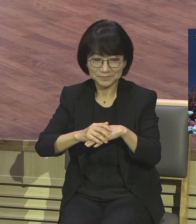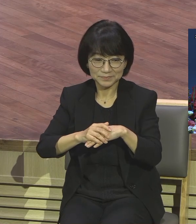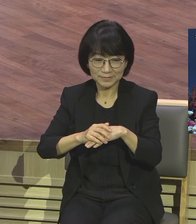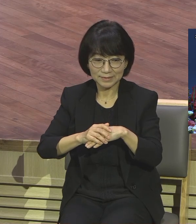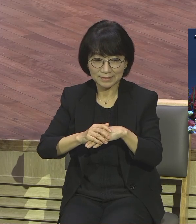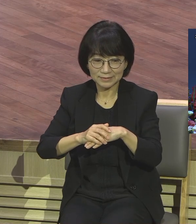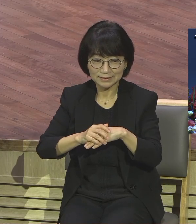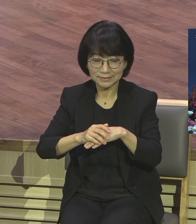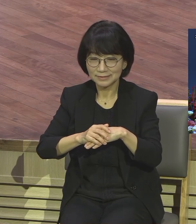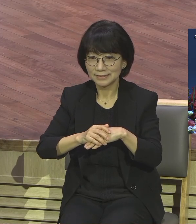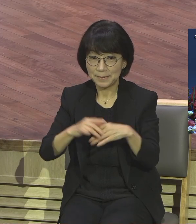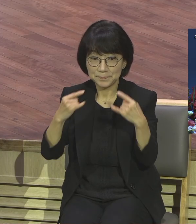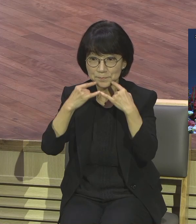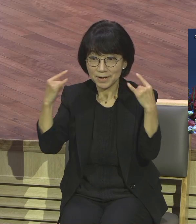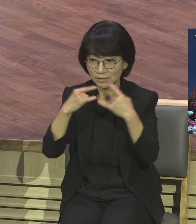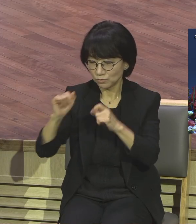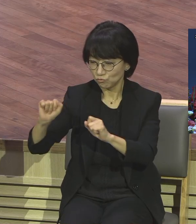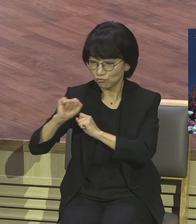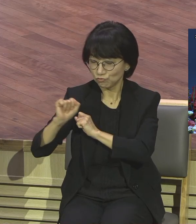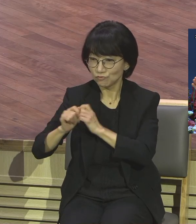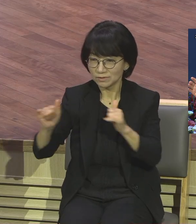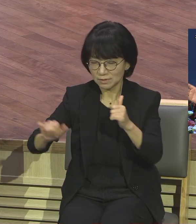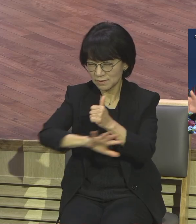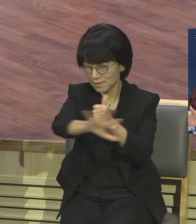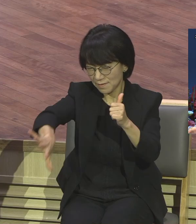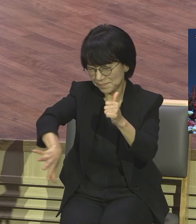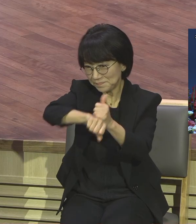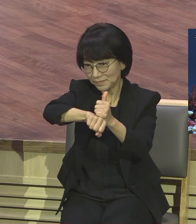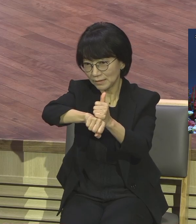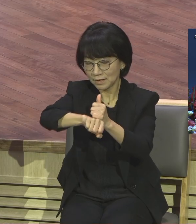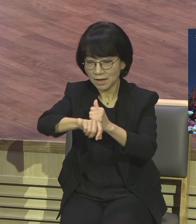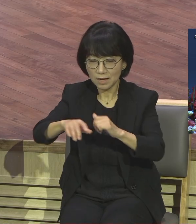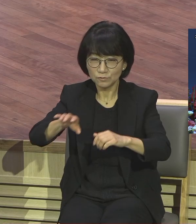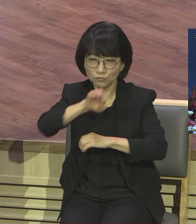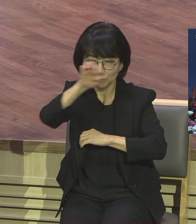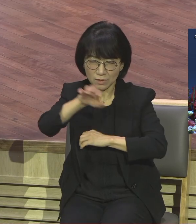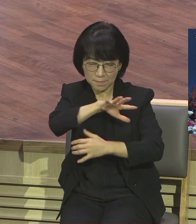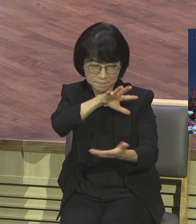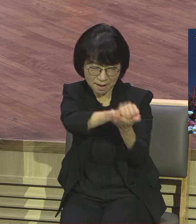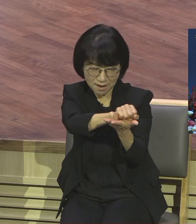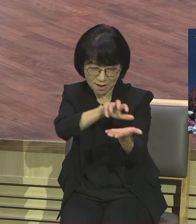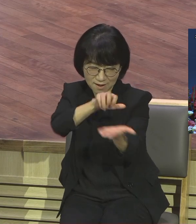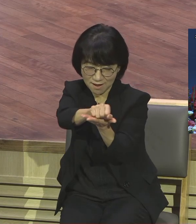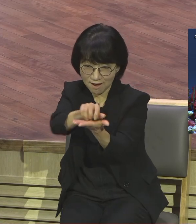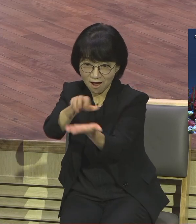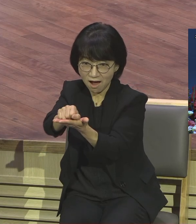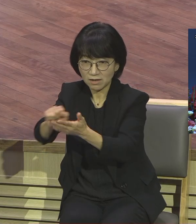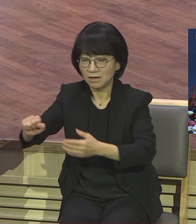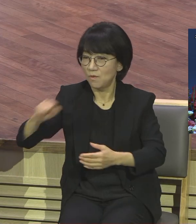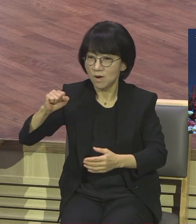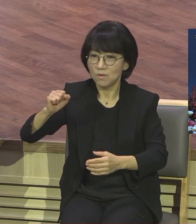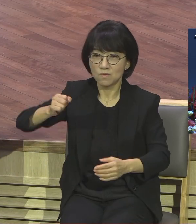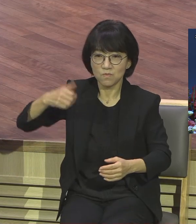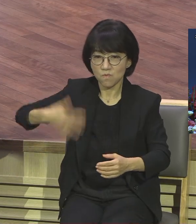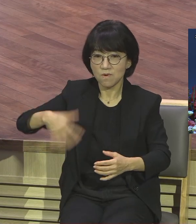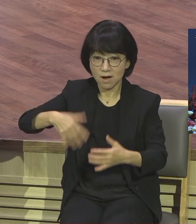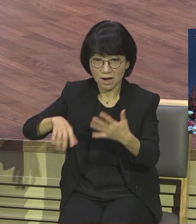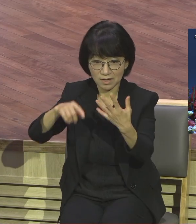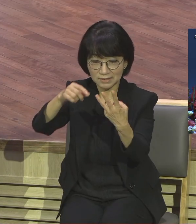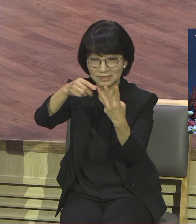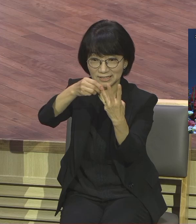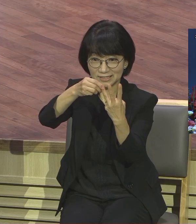치하에서 프랑스 군대는 전 유럽을 그렇게 점령을 했습니다. 그만큼 역사적으로 볼